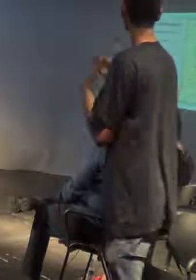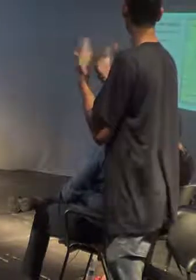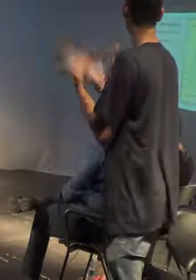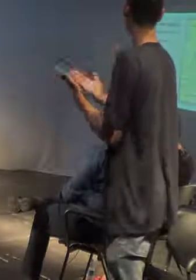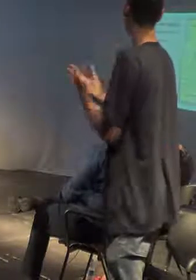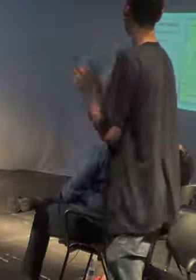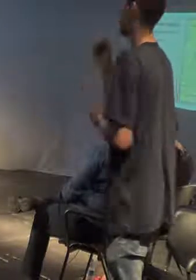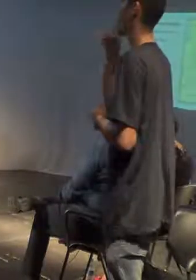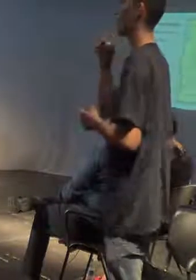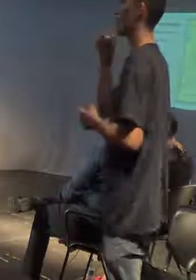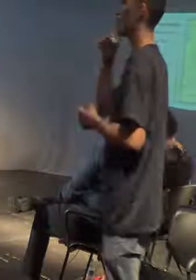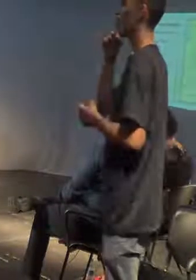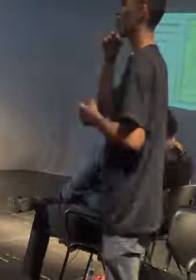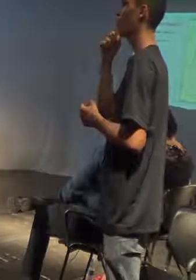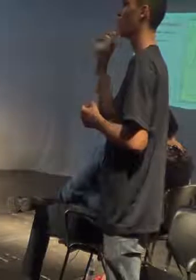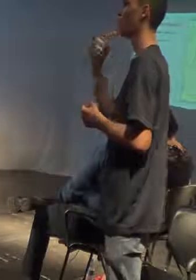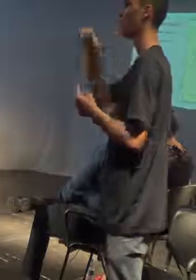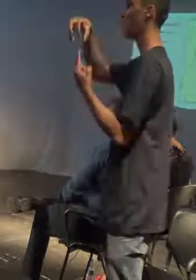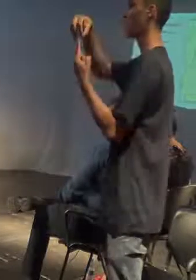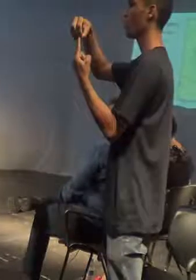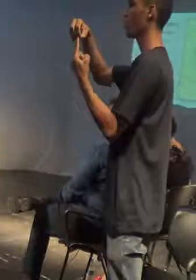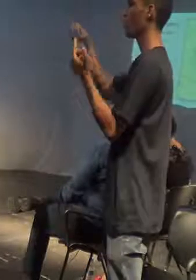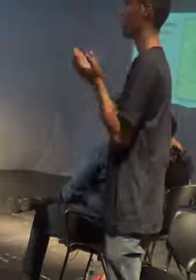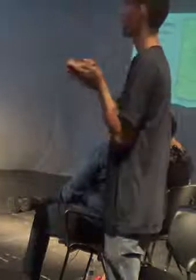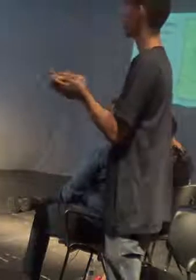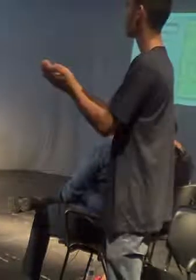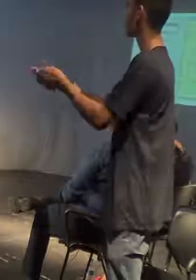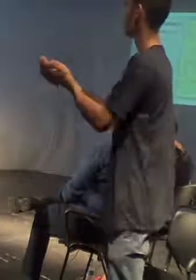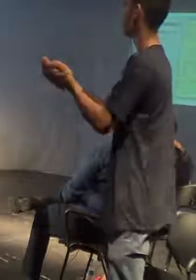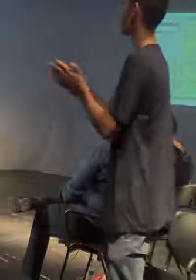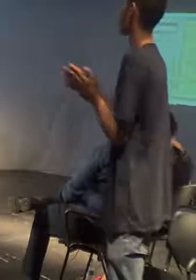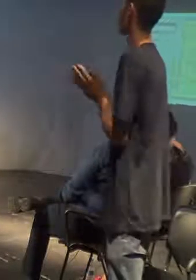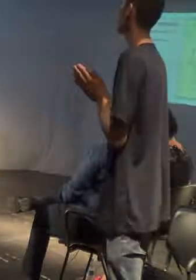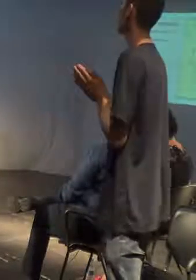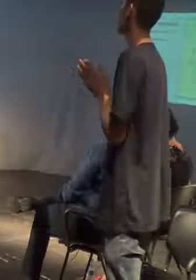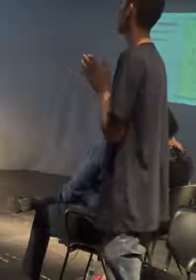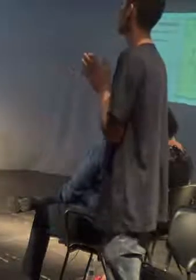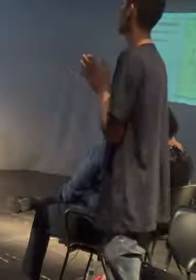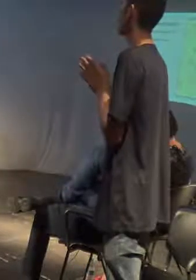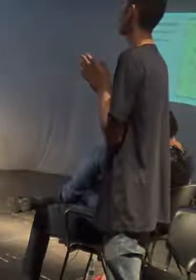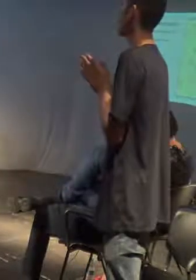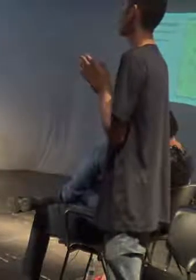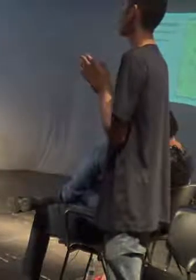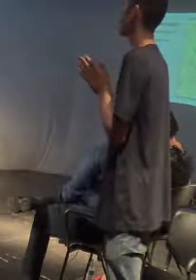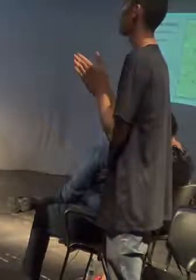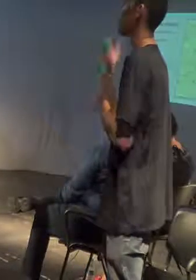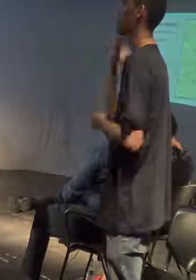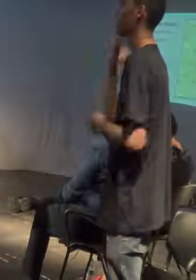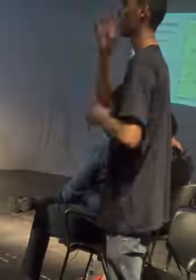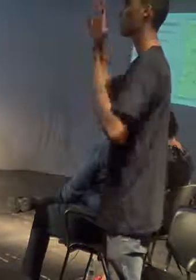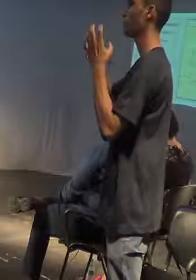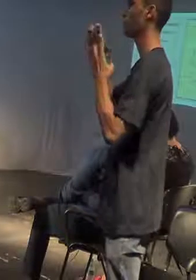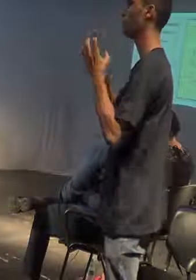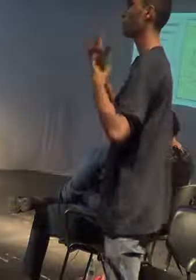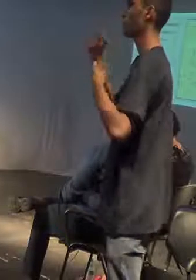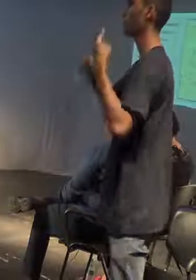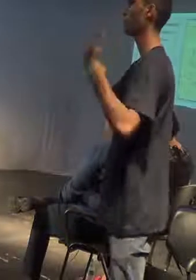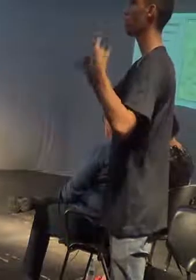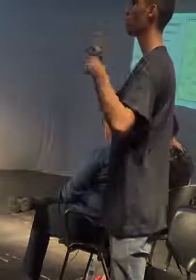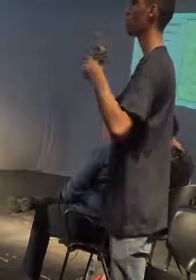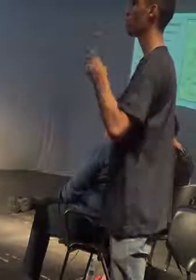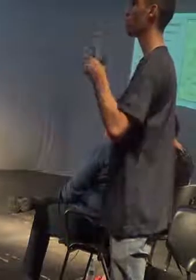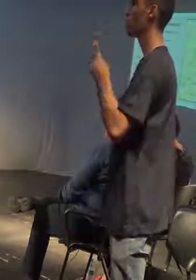porto é 1908. Aí você vê a história, João Magabeira, aquela questão toda que teve da briga política, que Jorge Amado levou para a